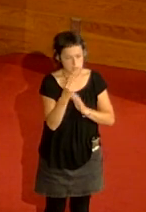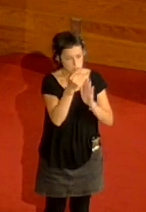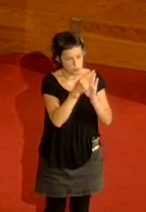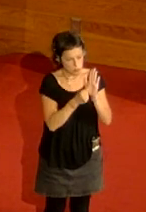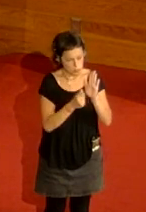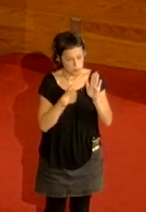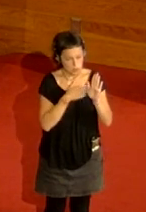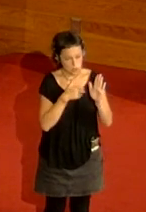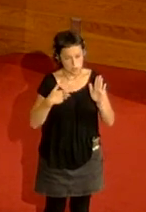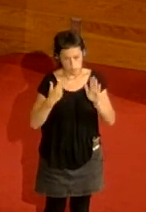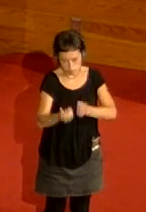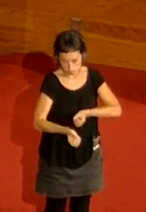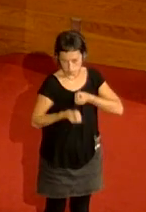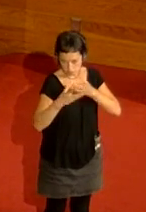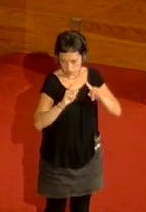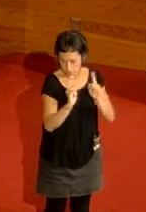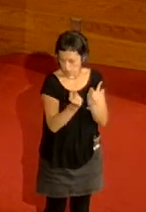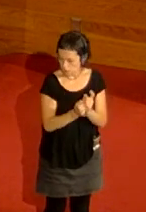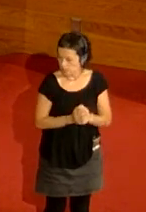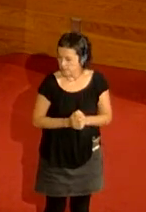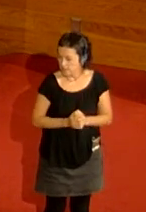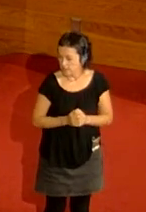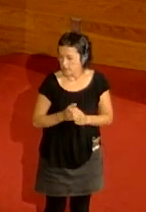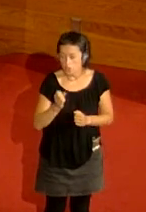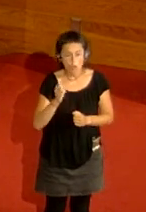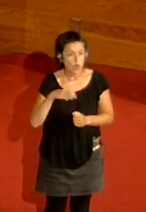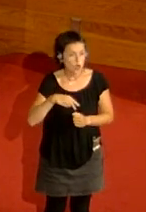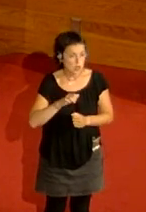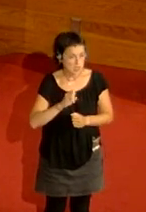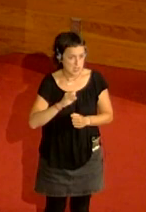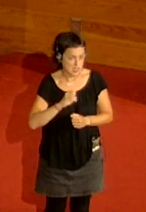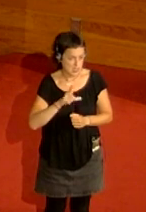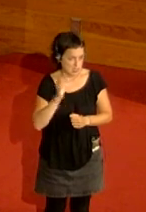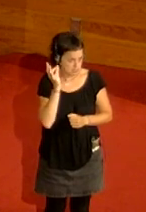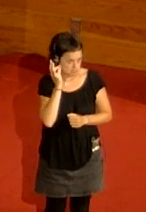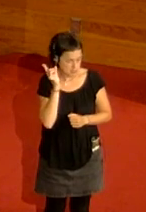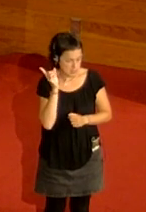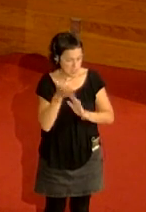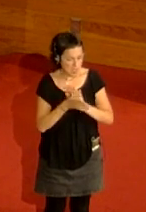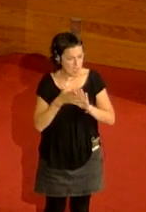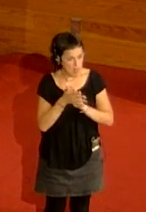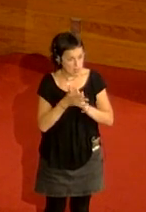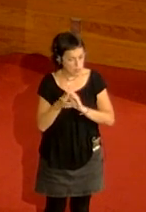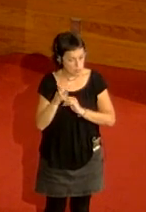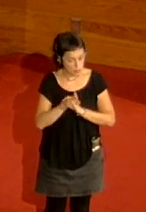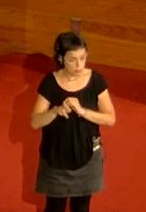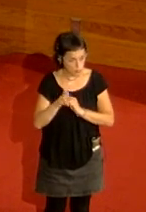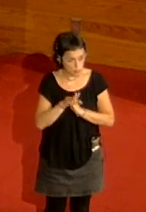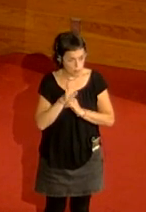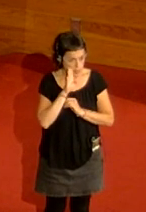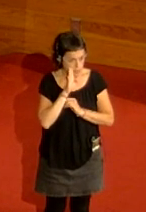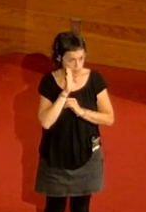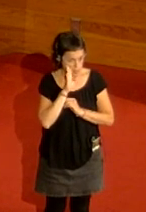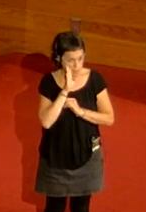compartir brevemente ccio Neil hablaba de de de que esos bucles eh que se encuentran